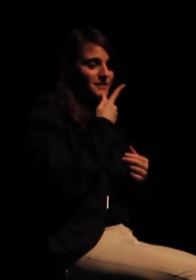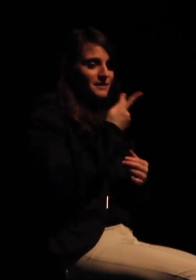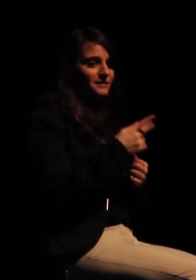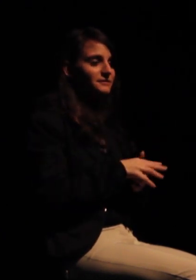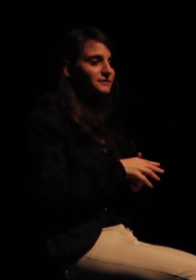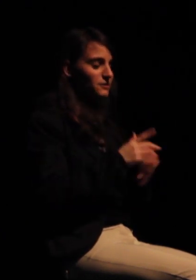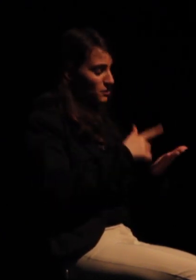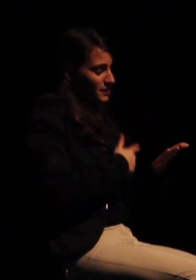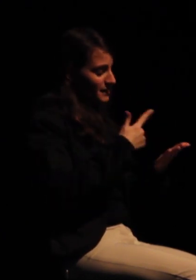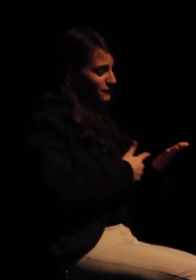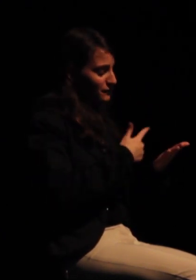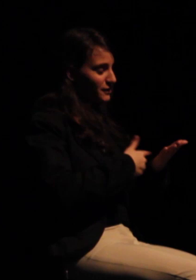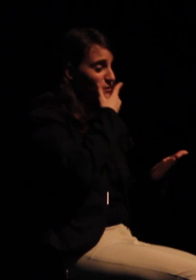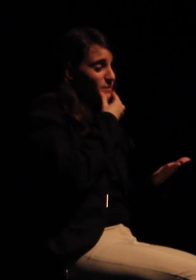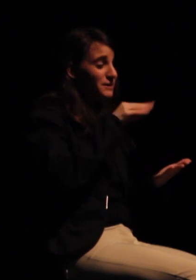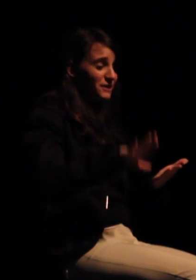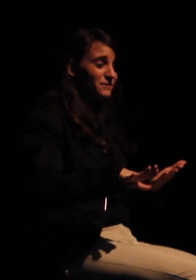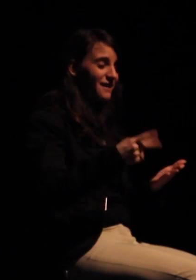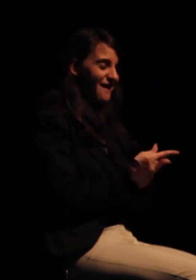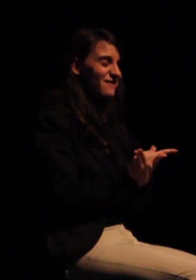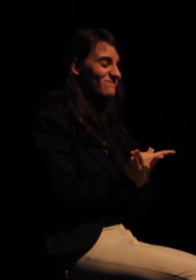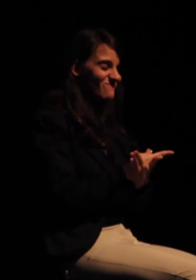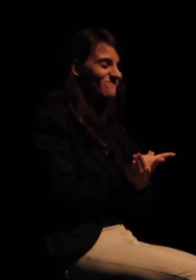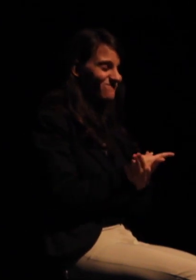que nos livros o menino ainda comete errinhos.